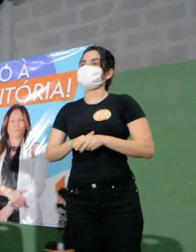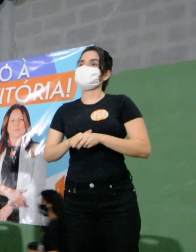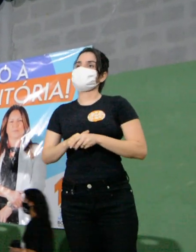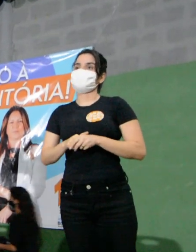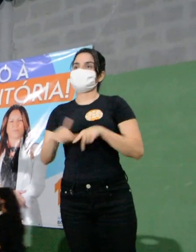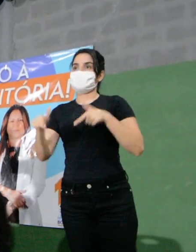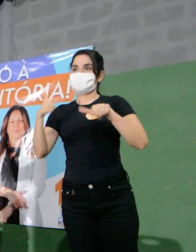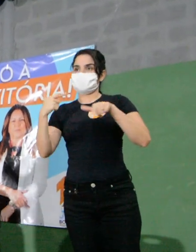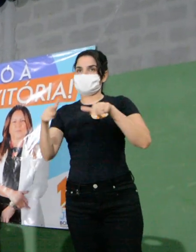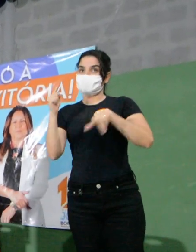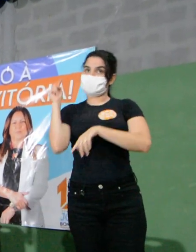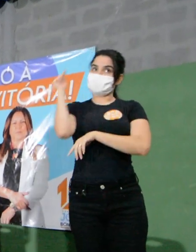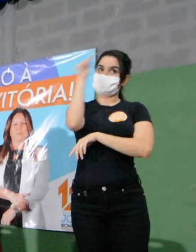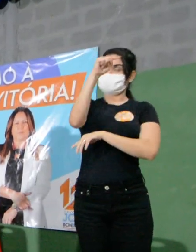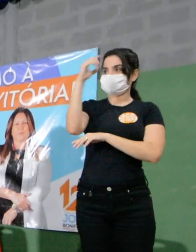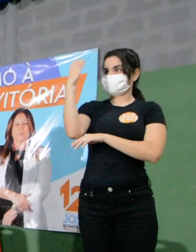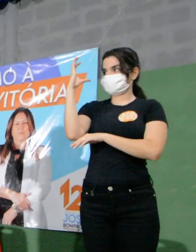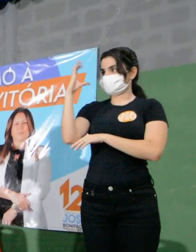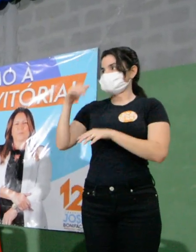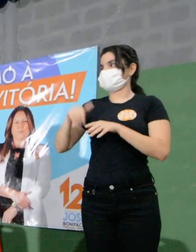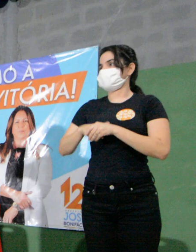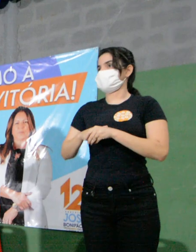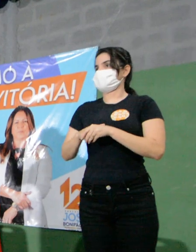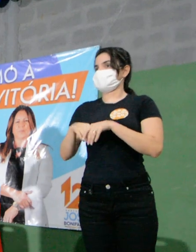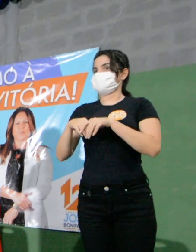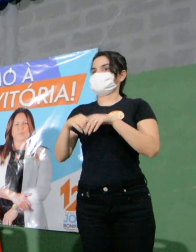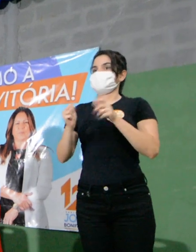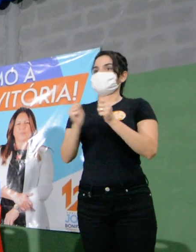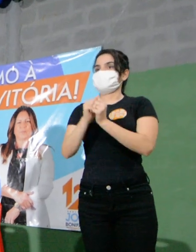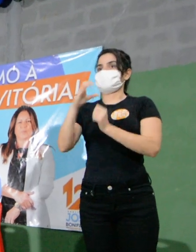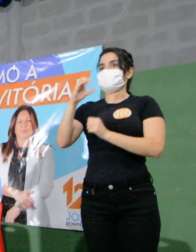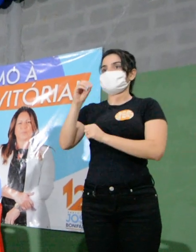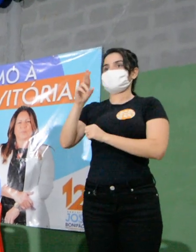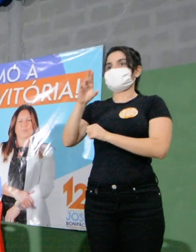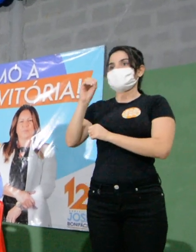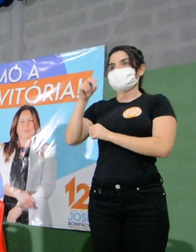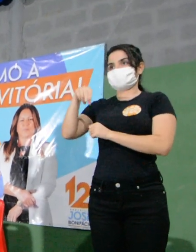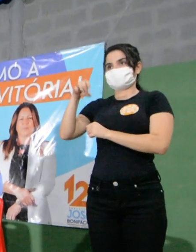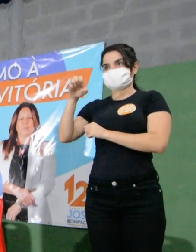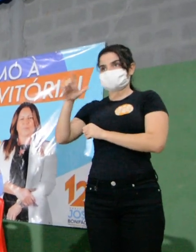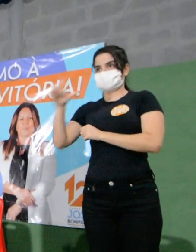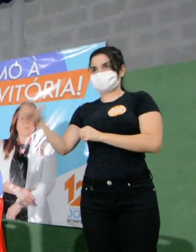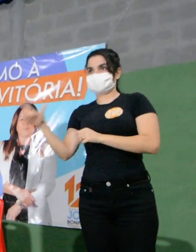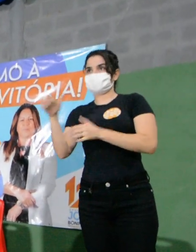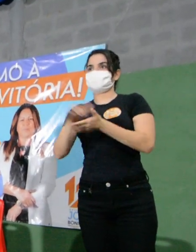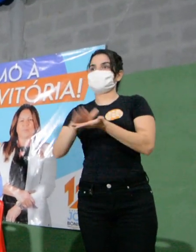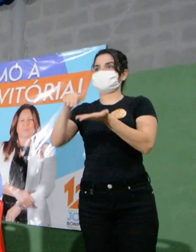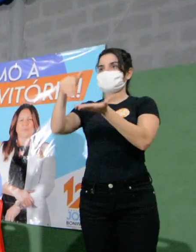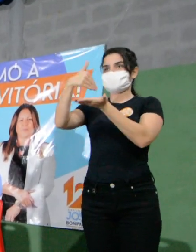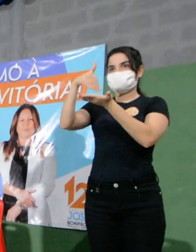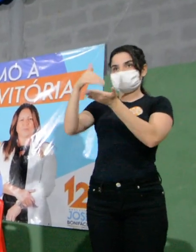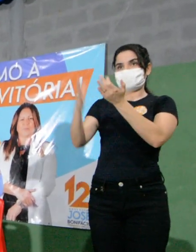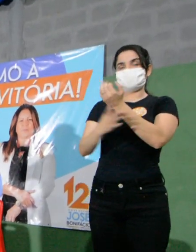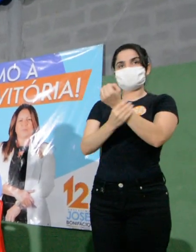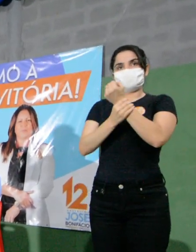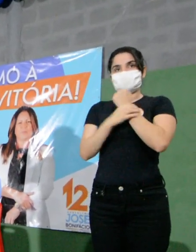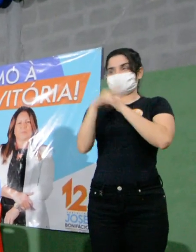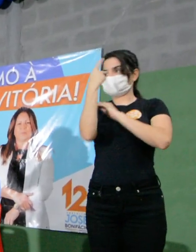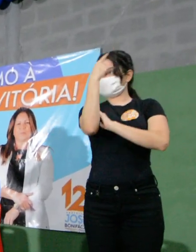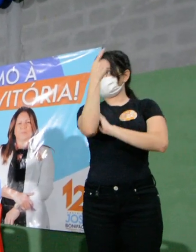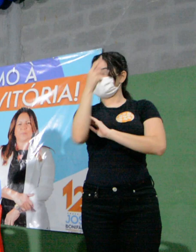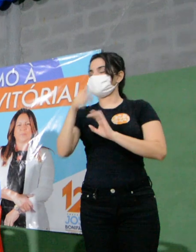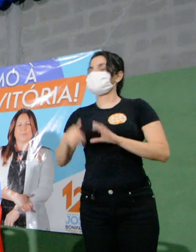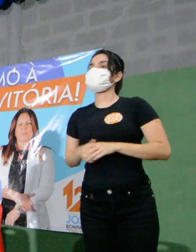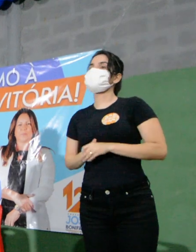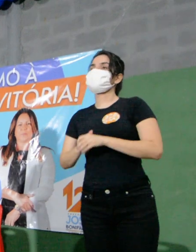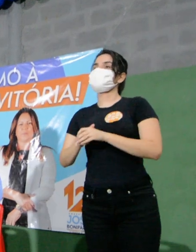Trabalho com o coronel da CEOPA, Secretaria de Segurança de Niterói. Ele, sabendo que